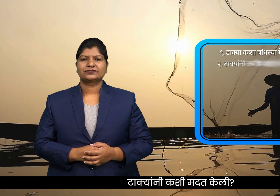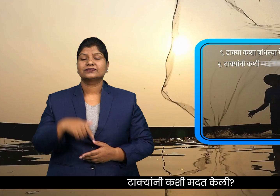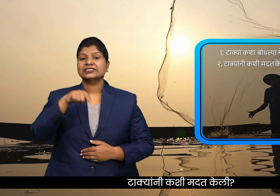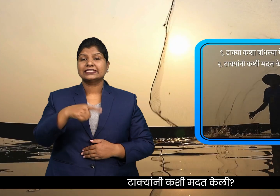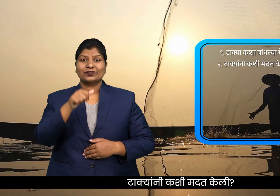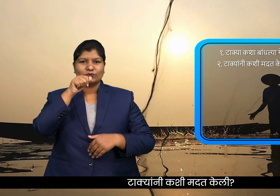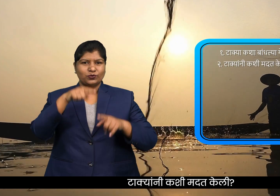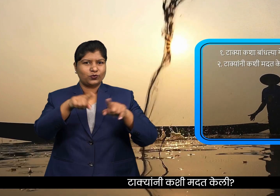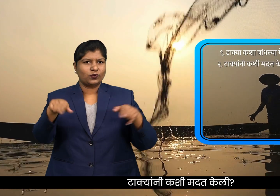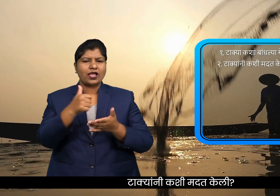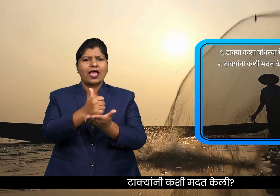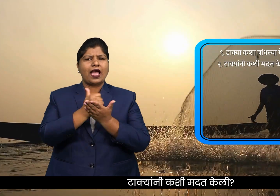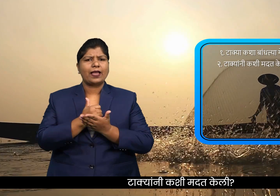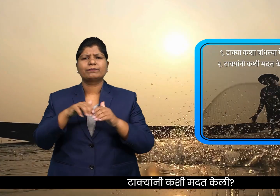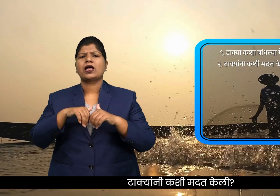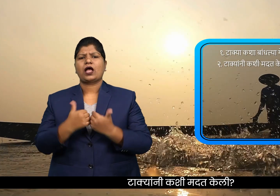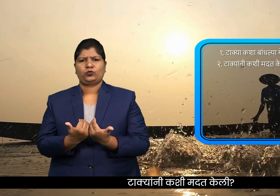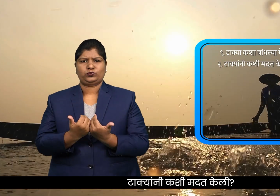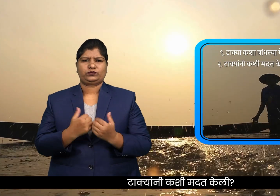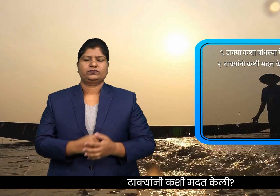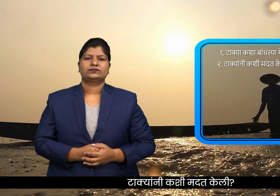टाक्यांनी कशी मदत केली,